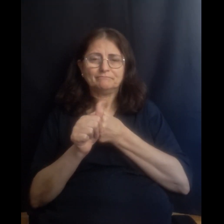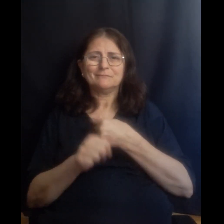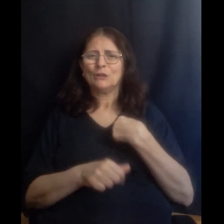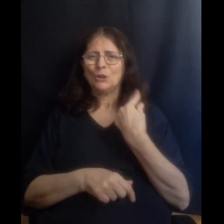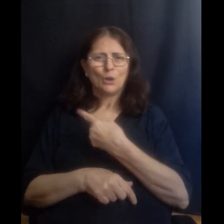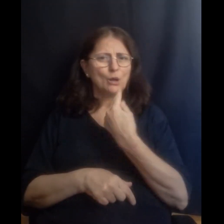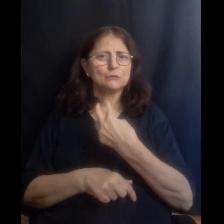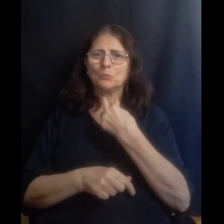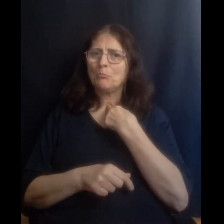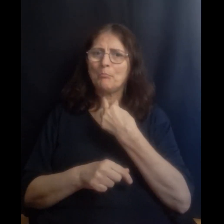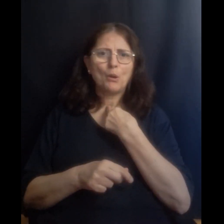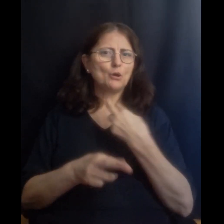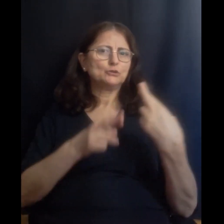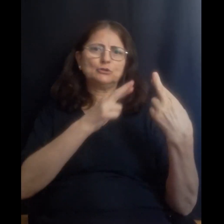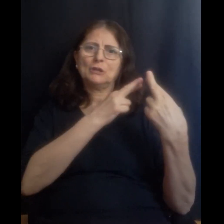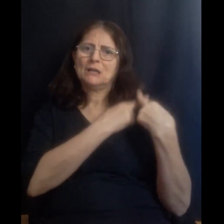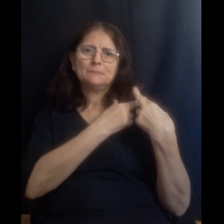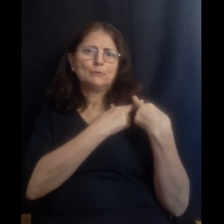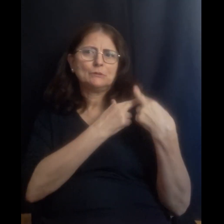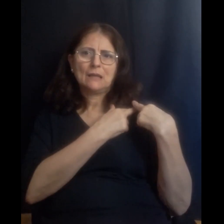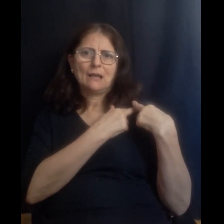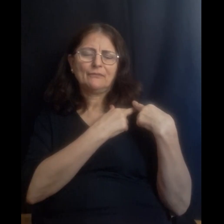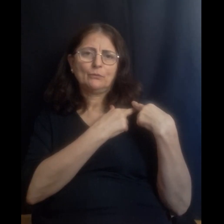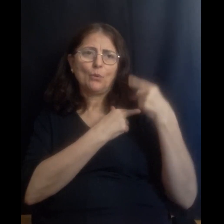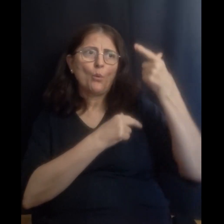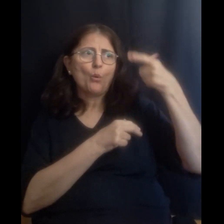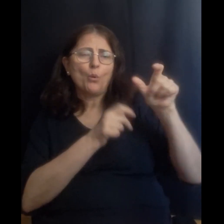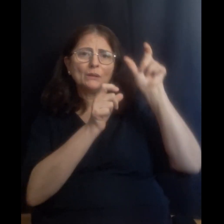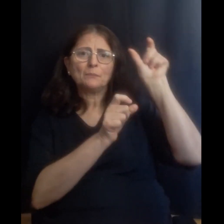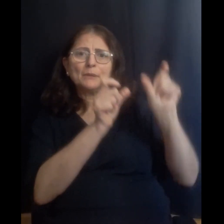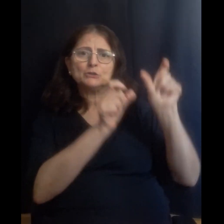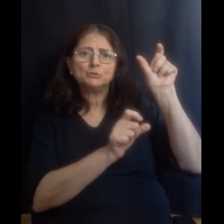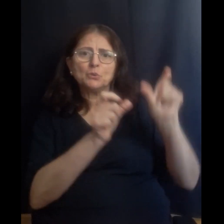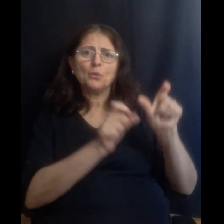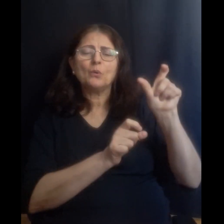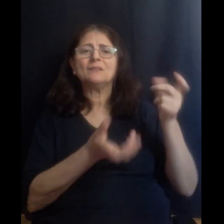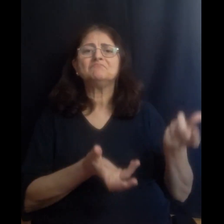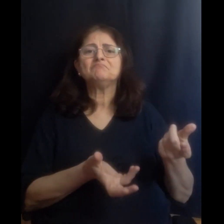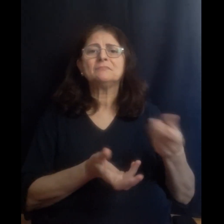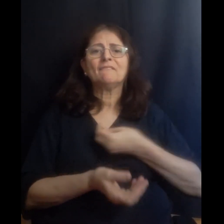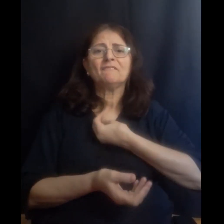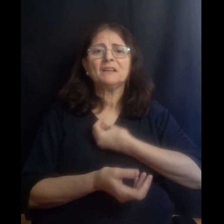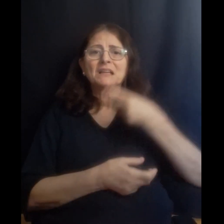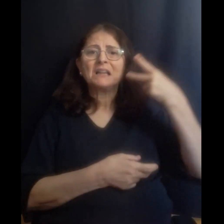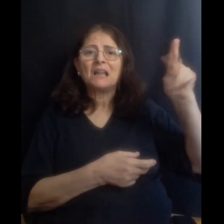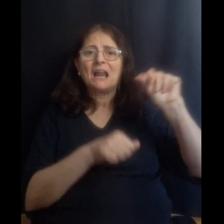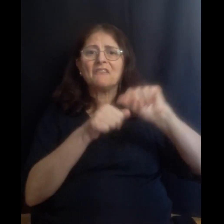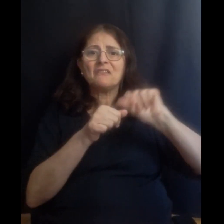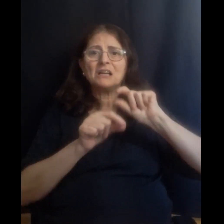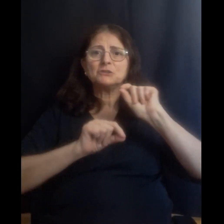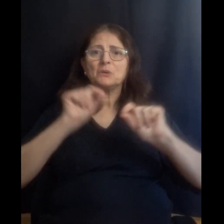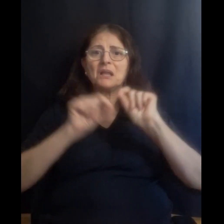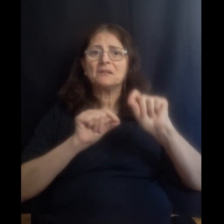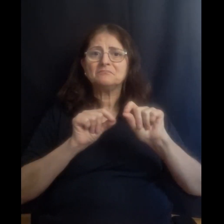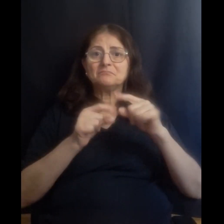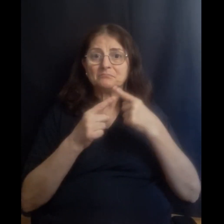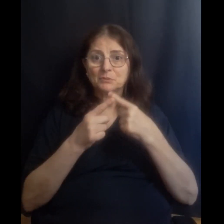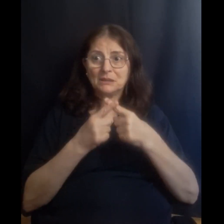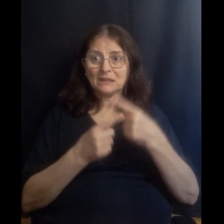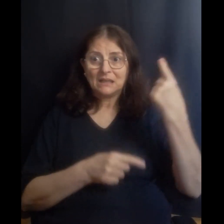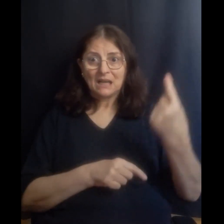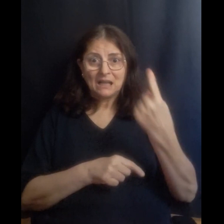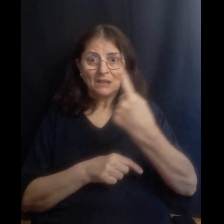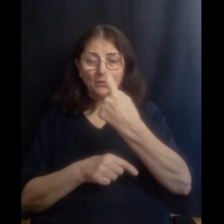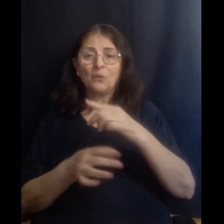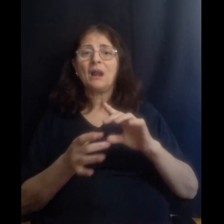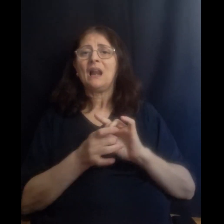não podemos nos responsabilizar pelo que os outros fazem de suas vidas, porque cada qual é